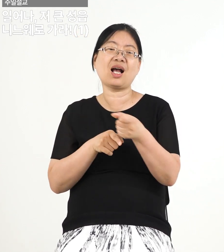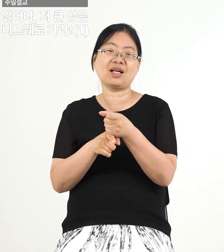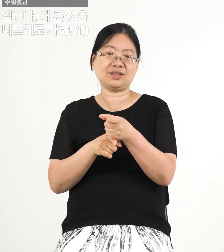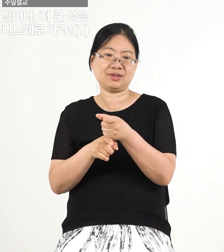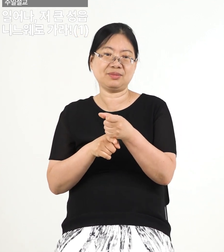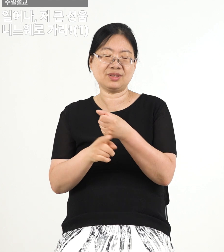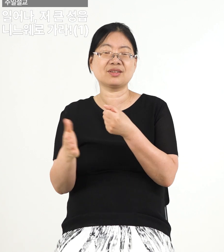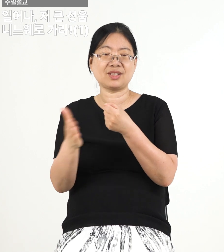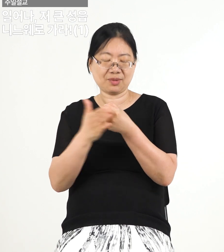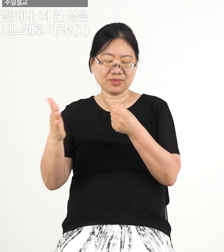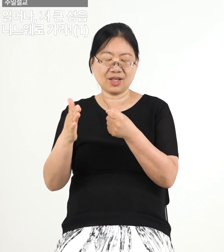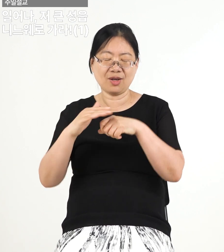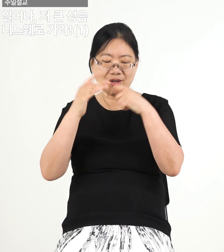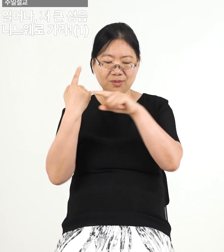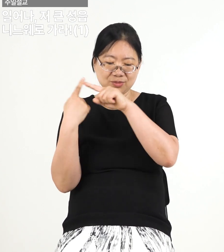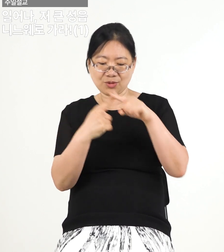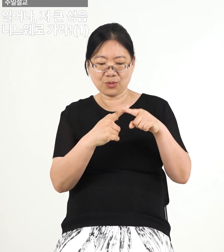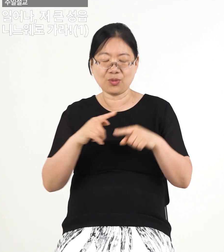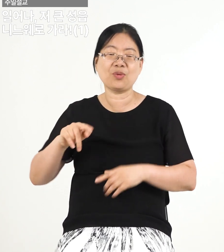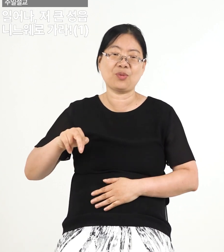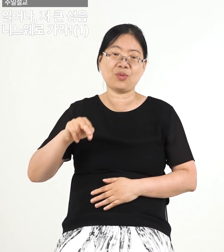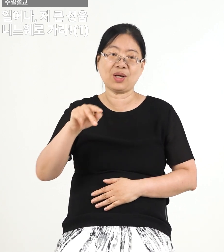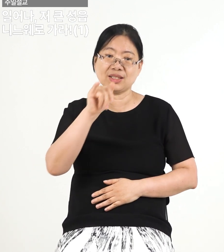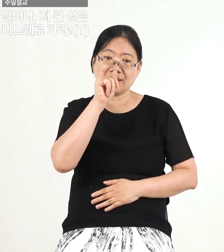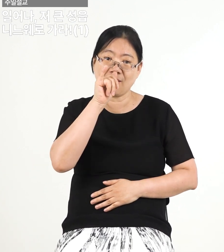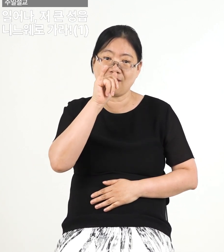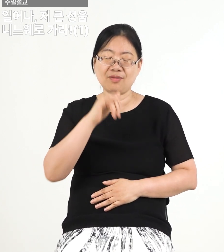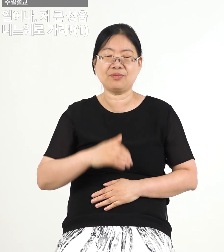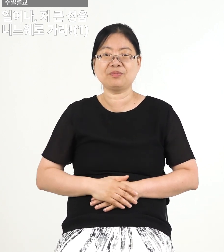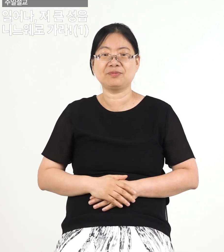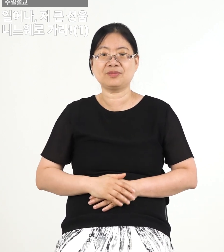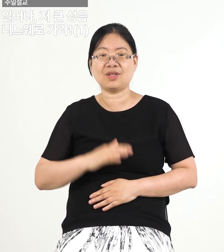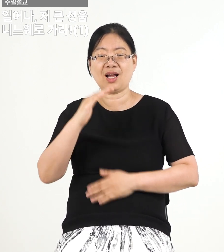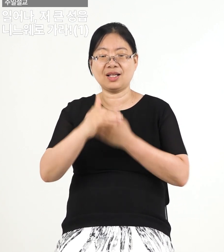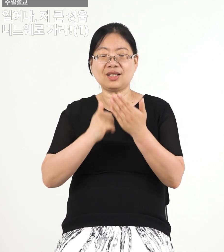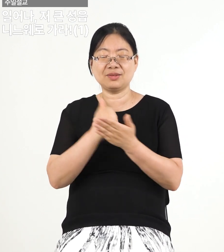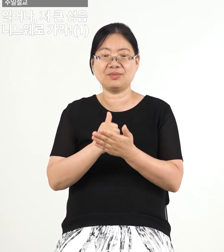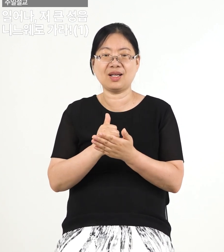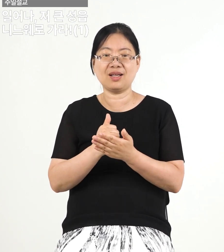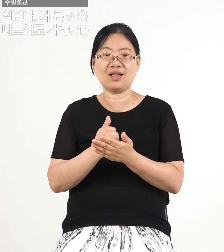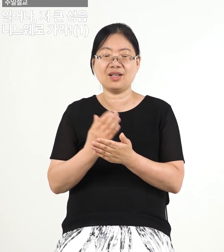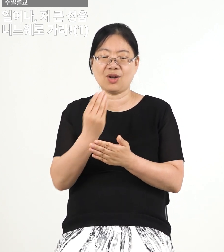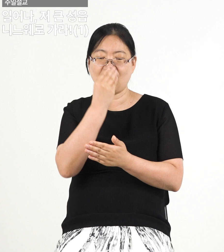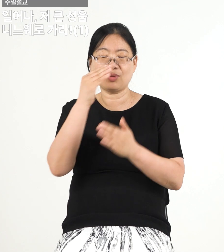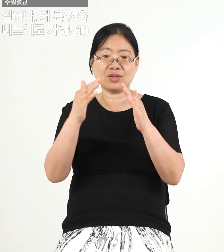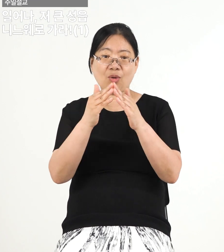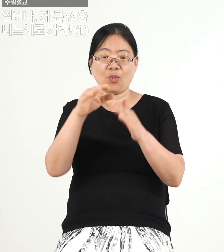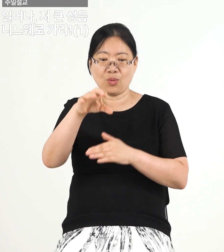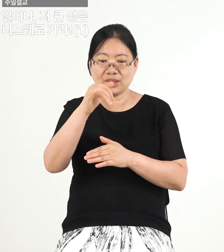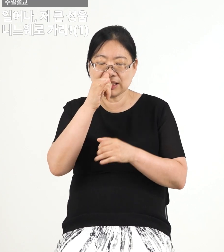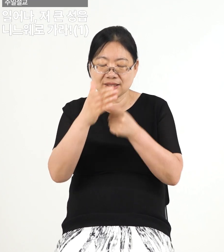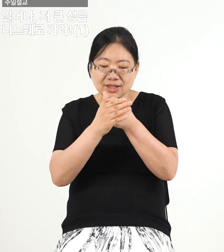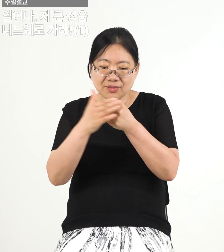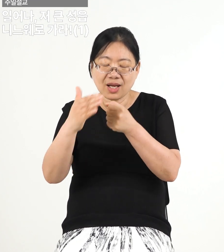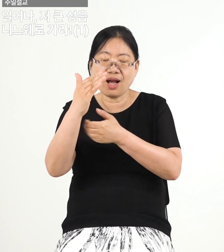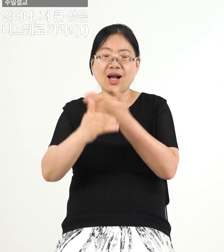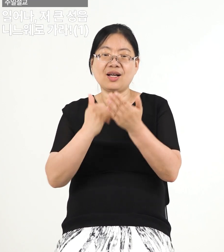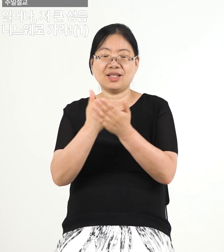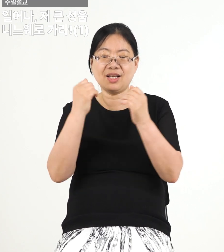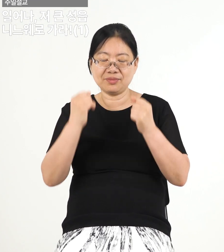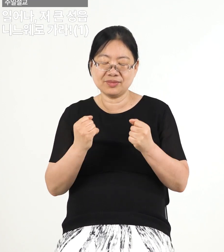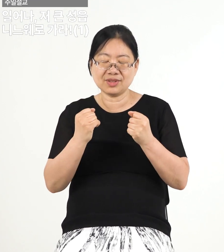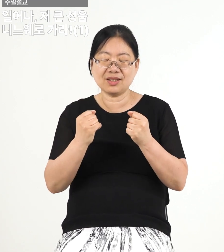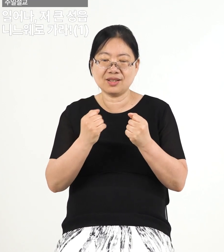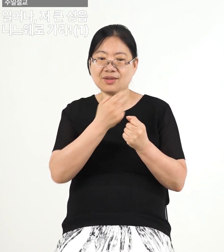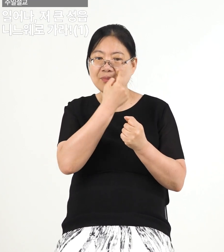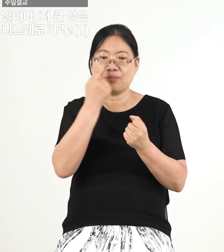문제예요. 여기는 하나님의 성전이 있는 곳이고 그 성전은 하나님의 임재를 상징하는 곳이기